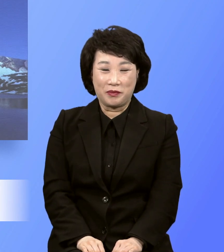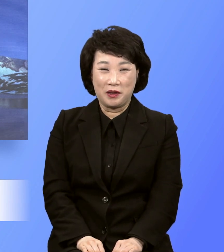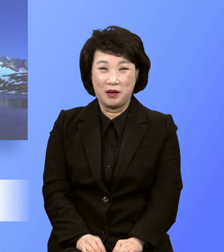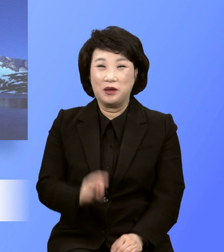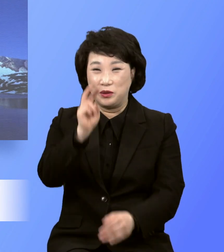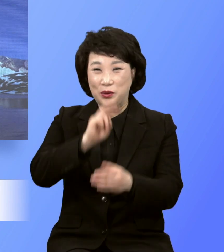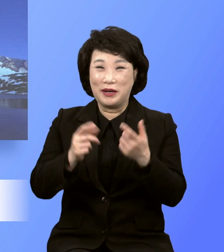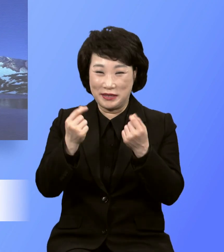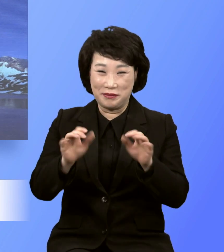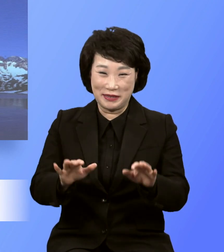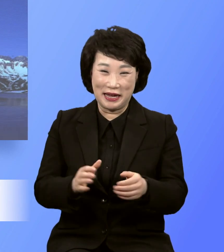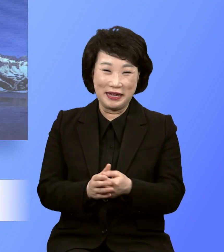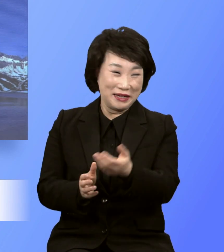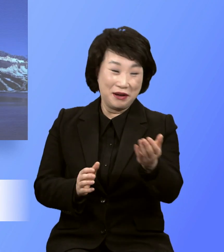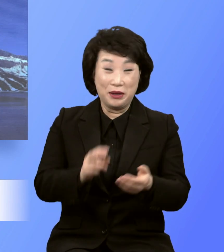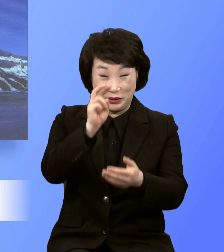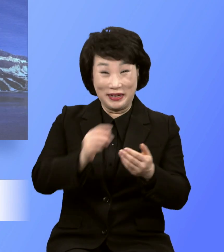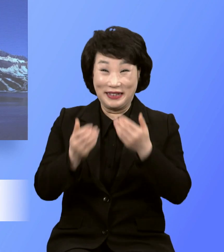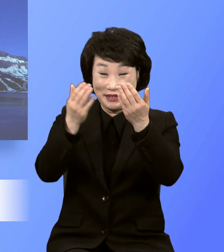노아